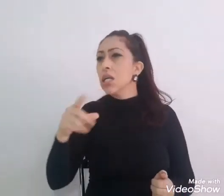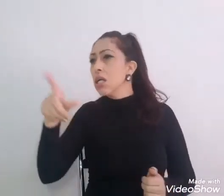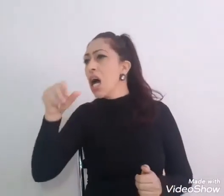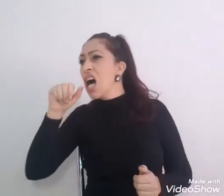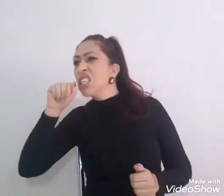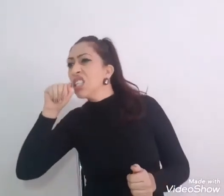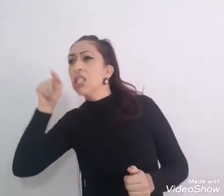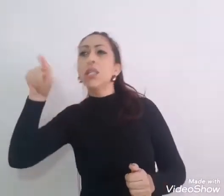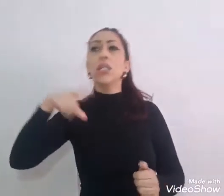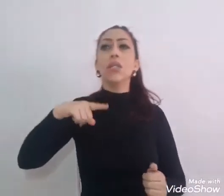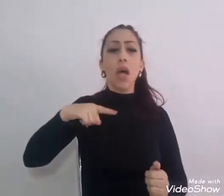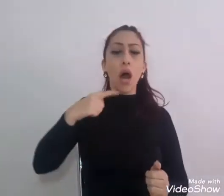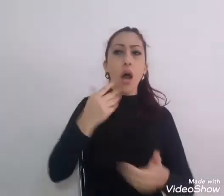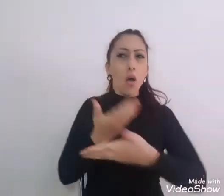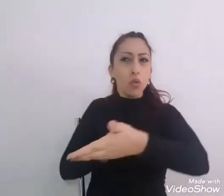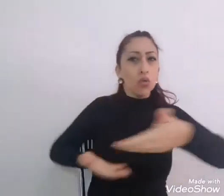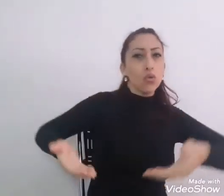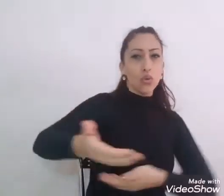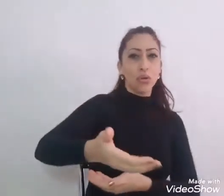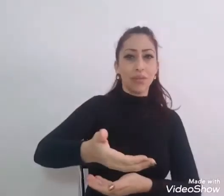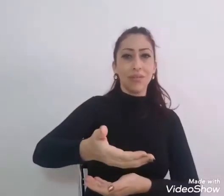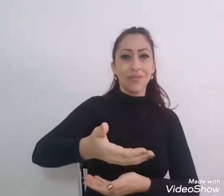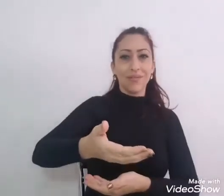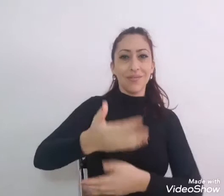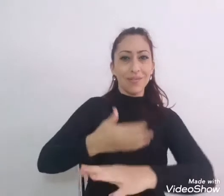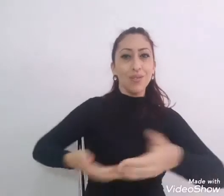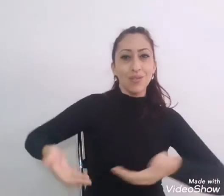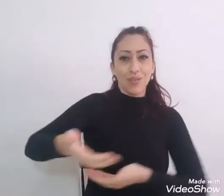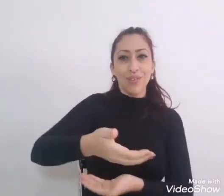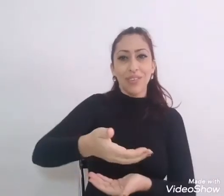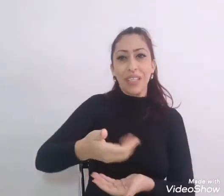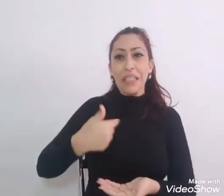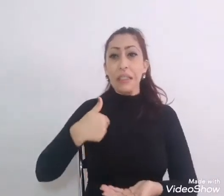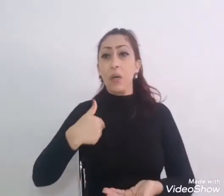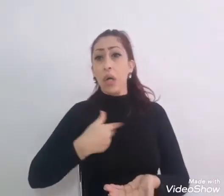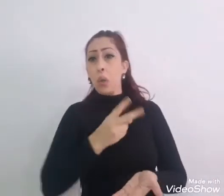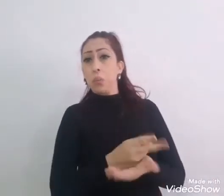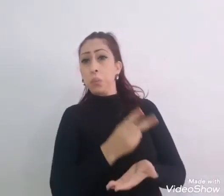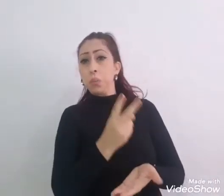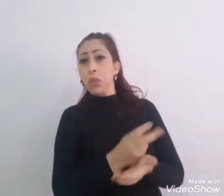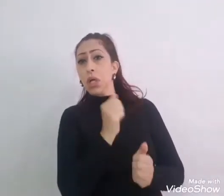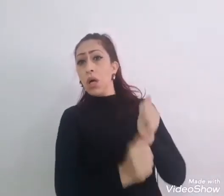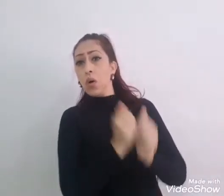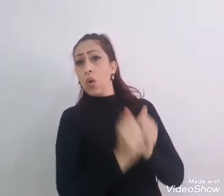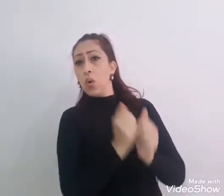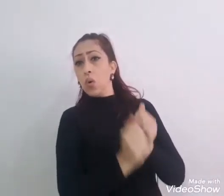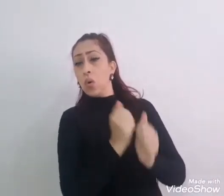excedente, aquilo que eles não usaram para se alimentar de arroz, pelo que eles não têm de cenoura, porque a tribo B não tem